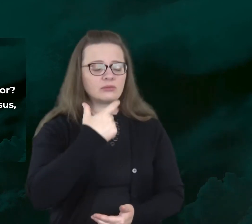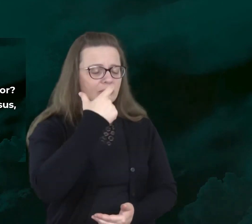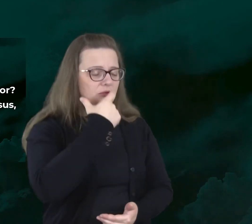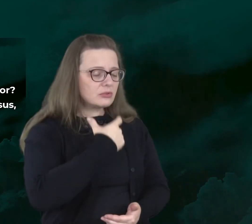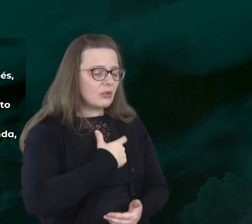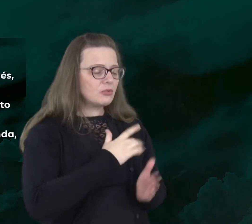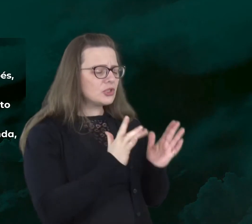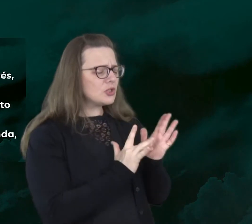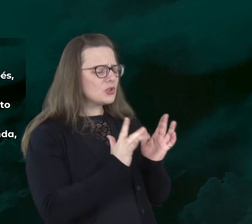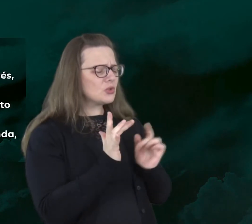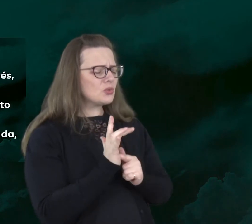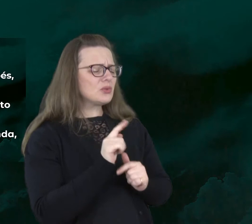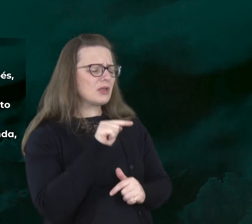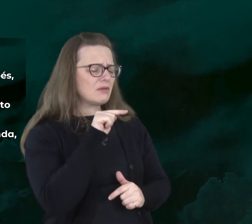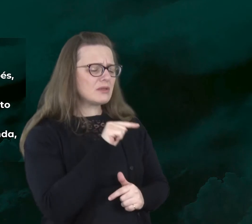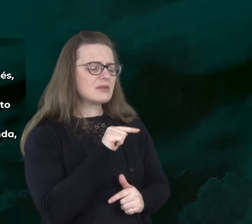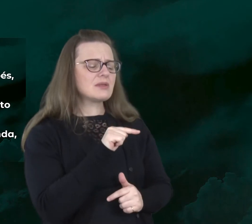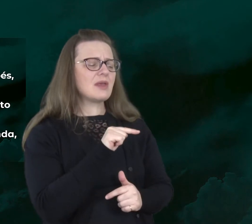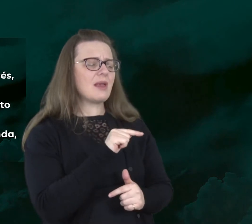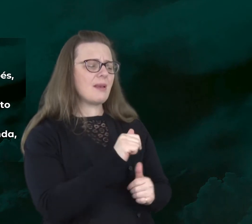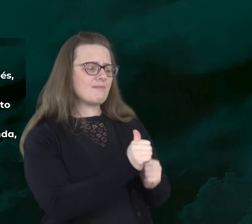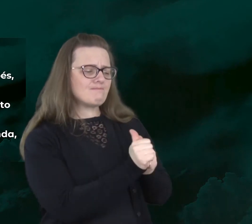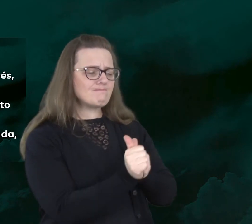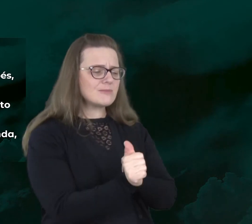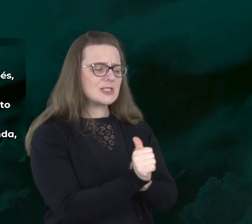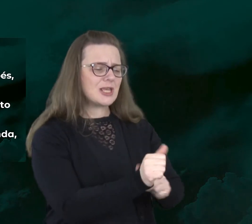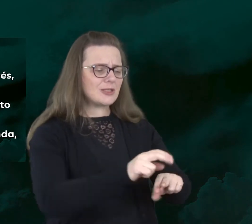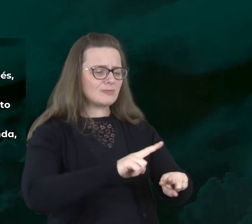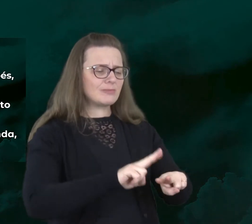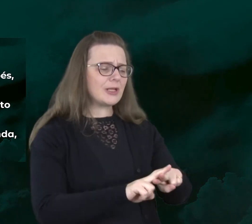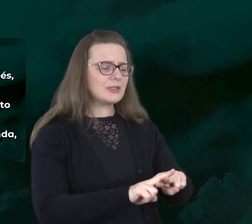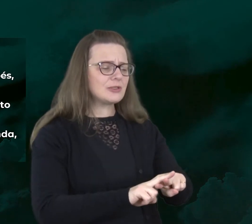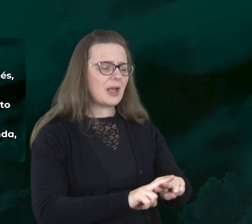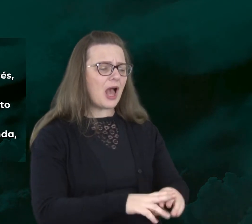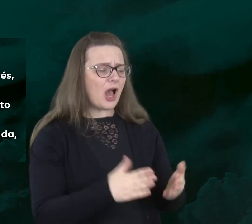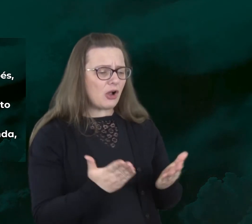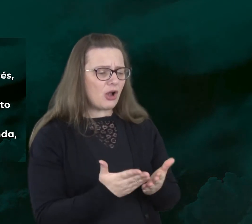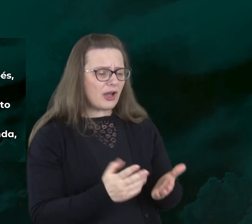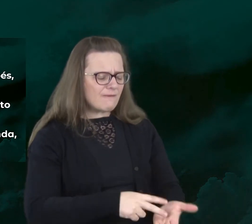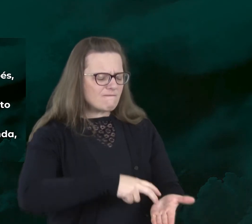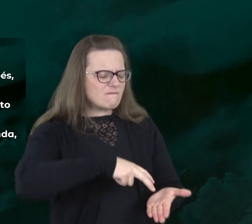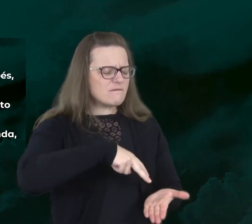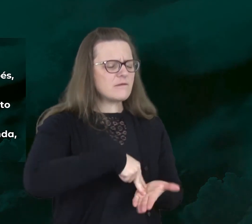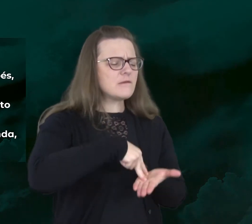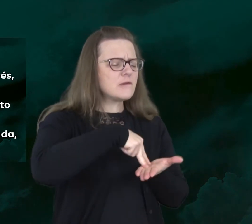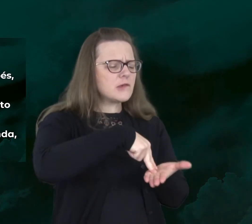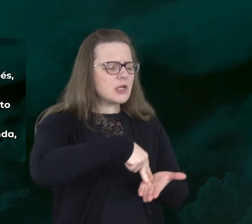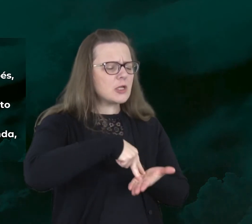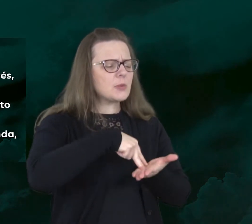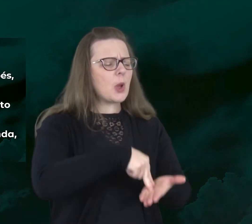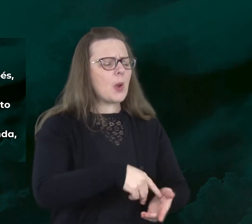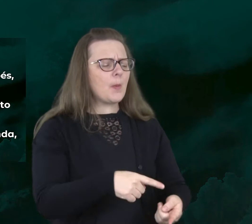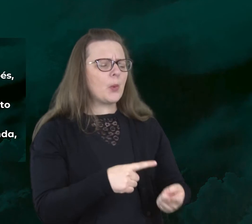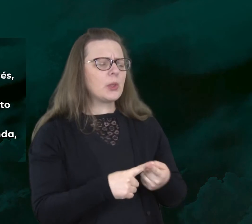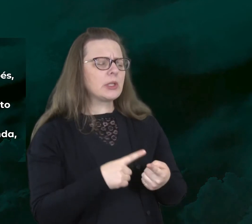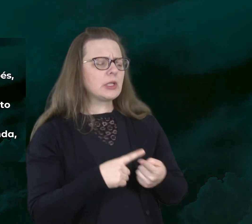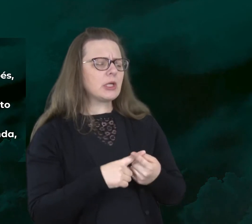Mas levanta-te e firma-te sobre teus pés, porque por isto te